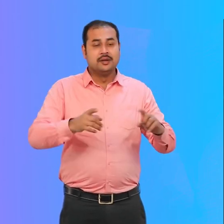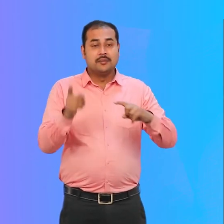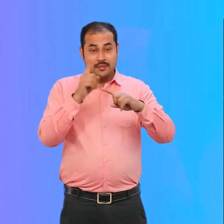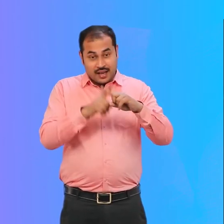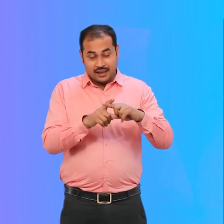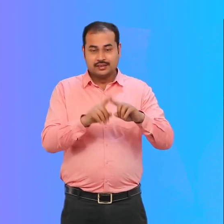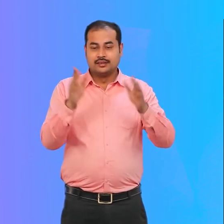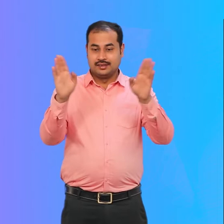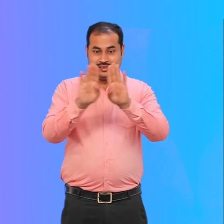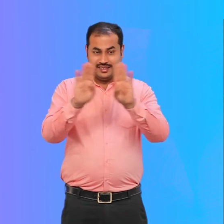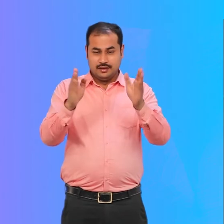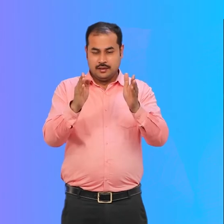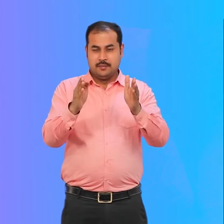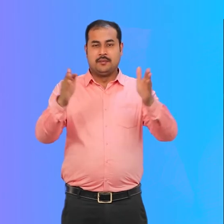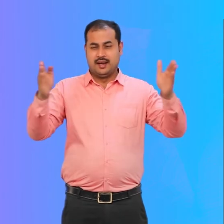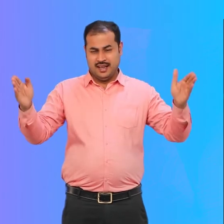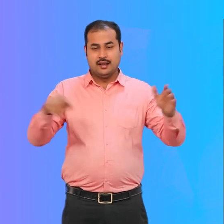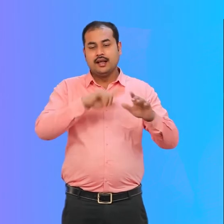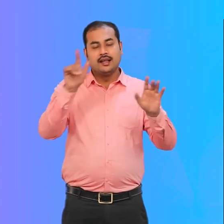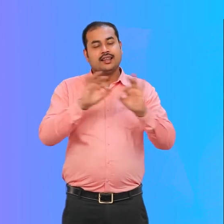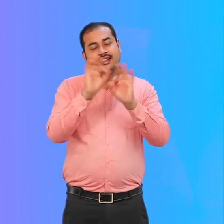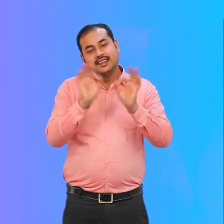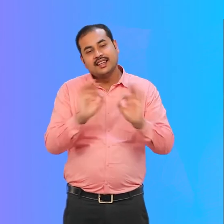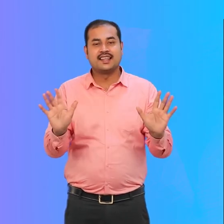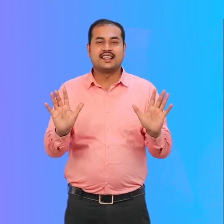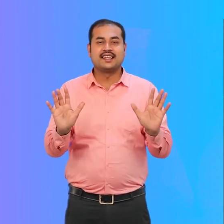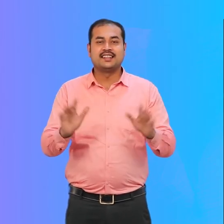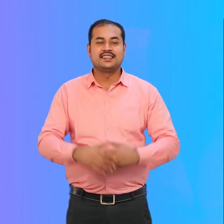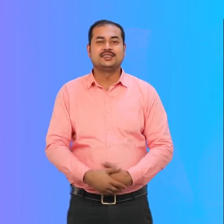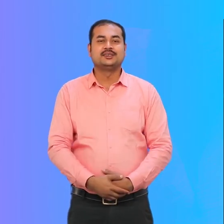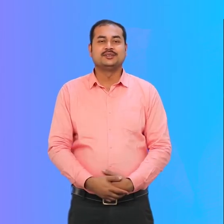और दरवाजे भी चौड़े कर दिए गए हैं